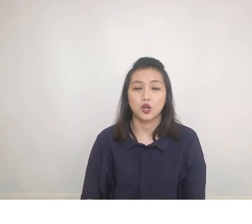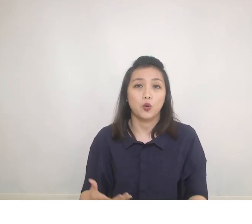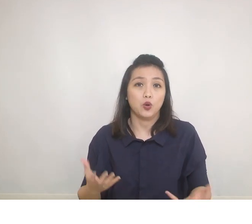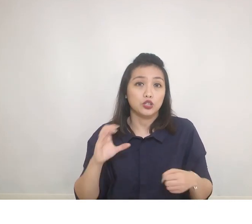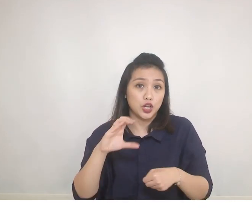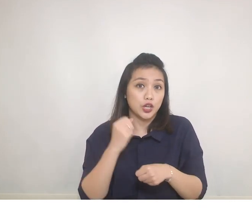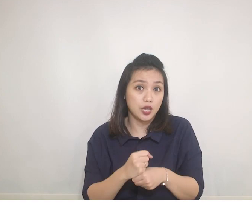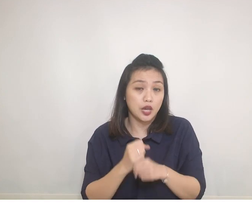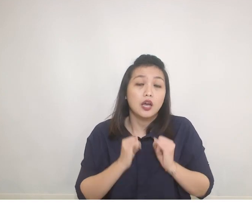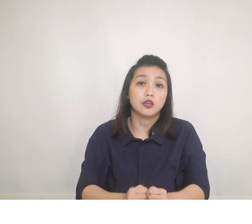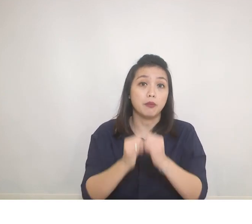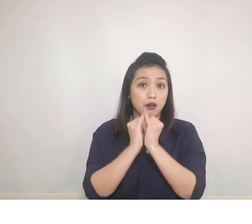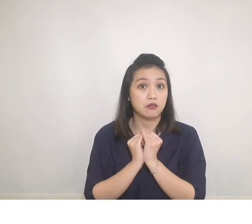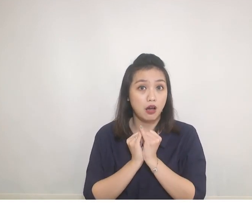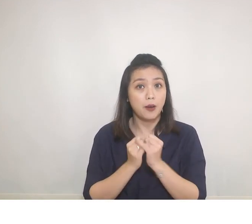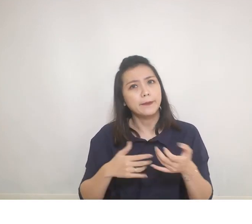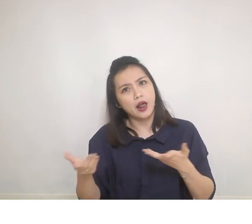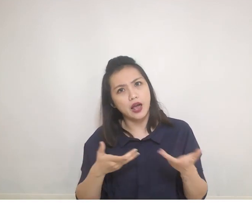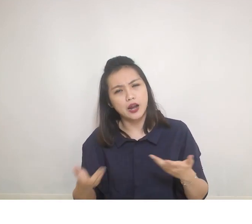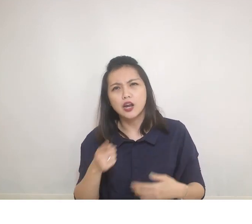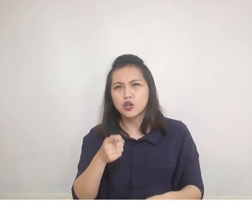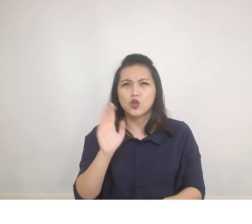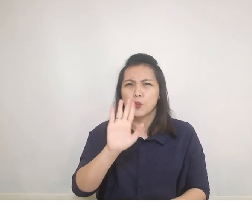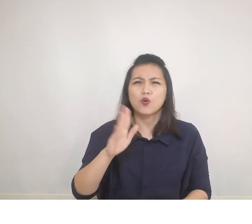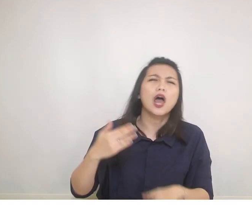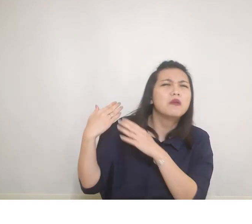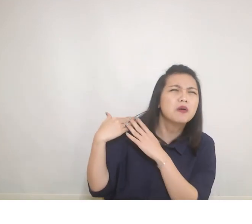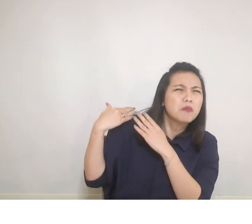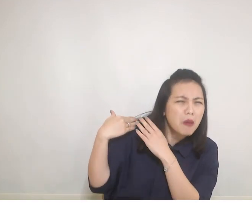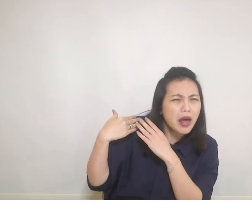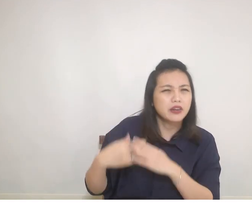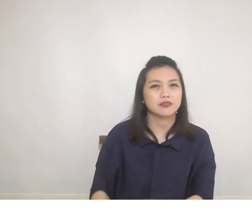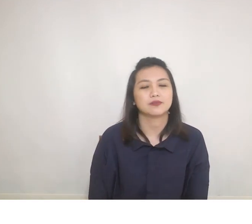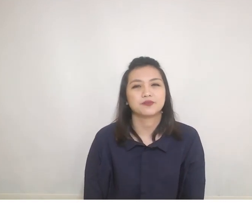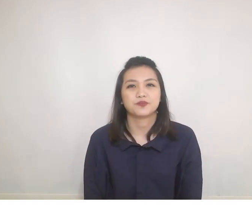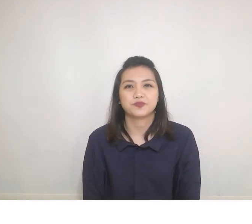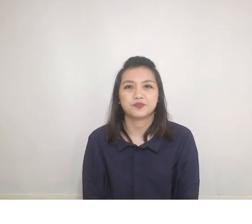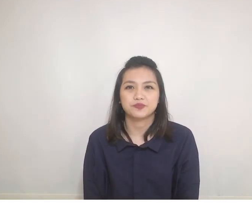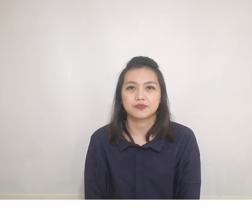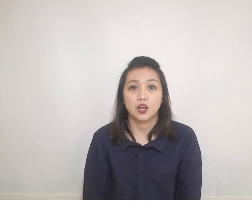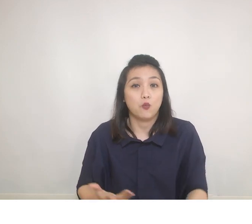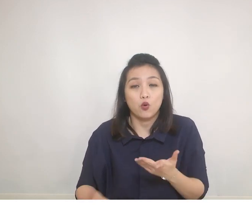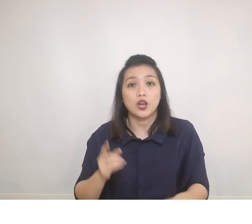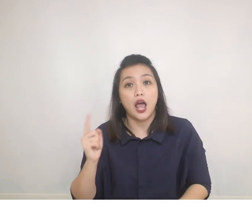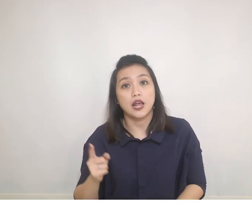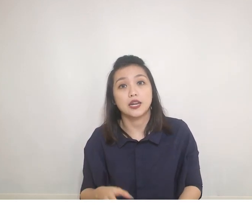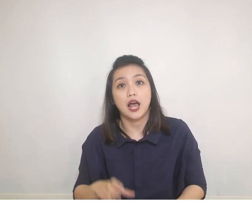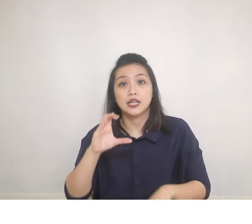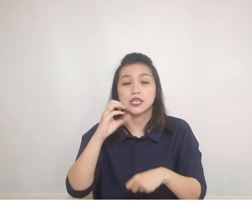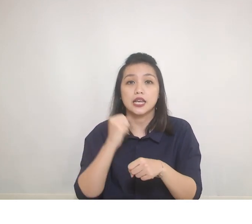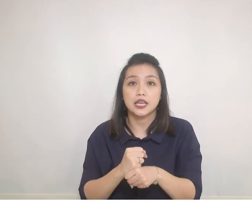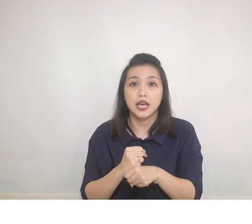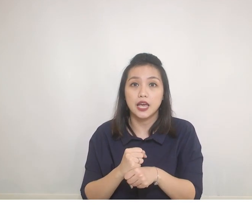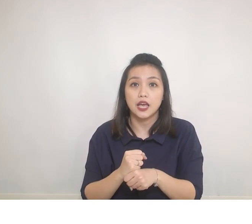view yang pertama yang belum selesai, yaitu mencari dahulu kerajaan Allah. Makanya kalau di CG saya selalu mengajak, kita jalankan